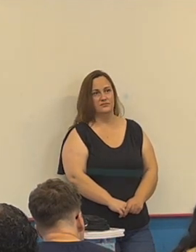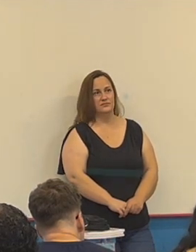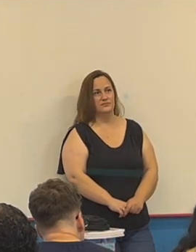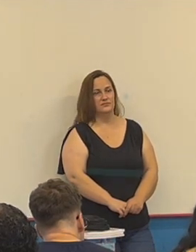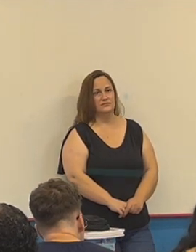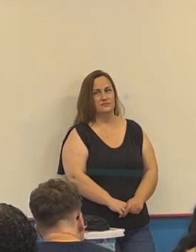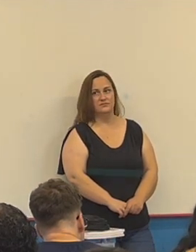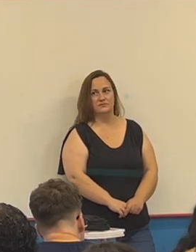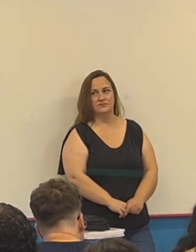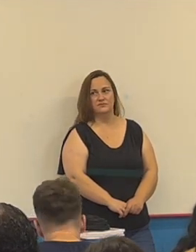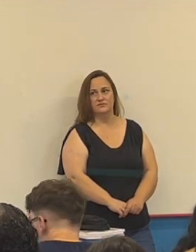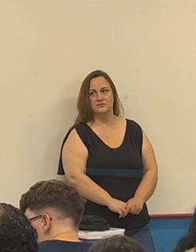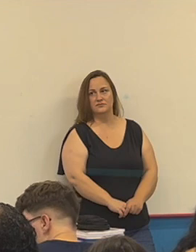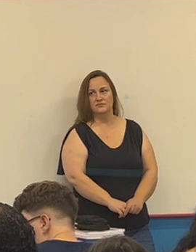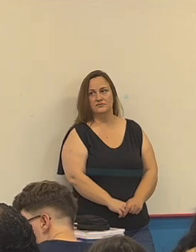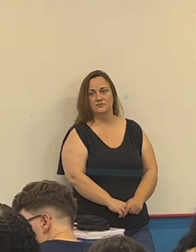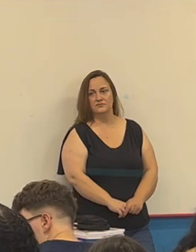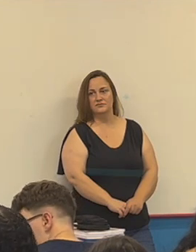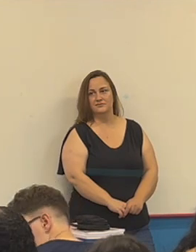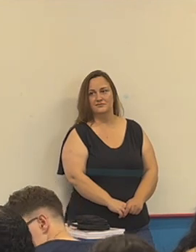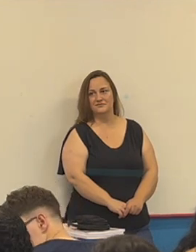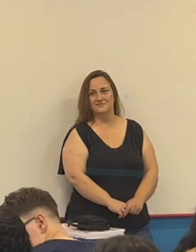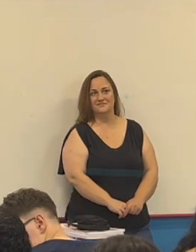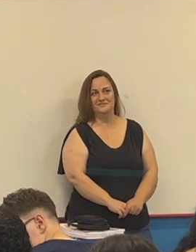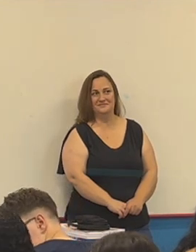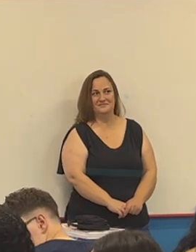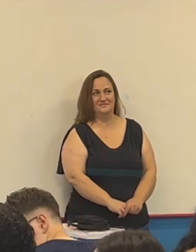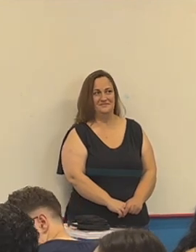Tá bom. Mais alguém?